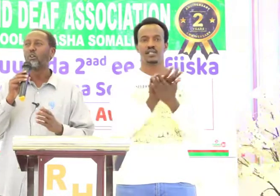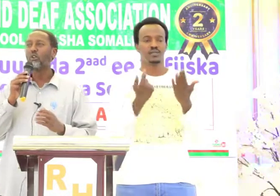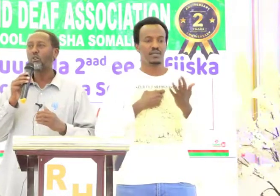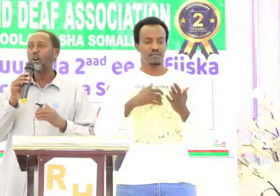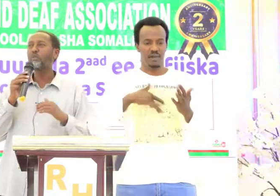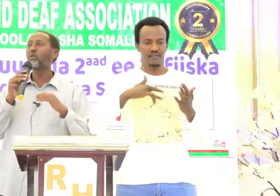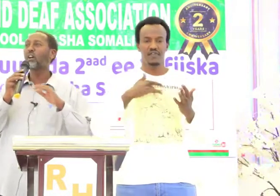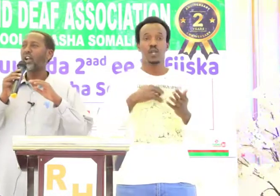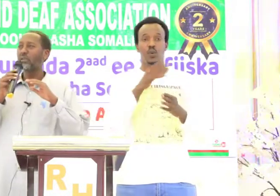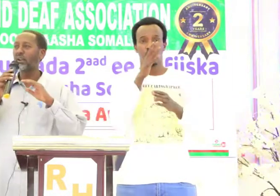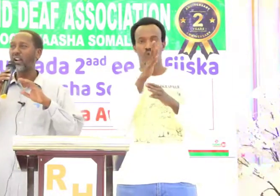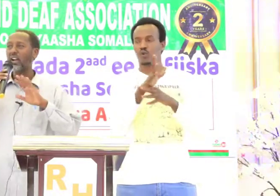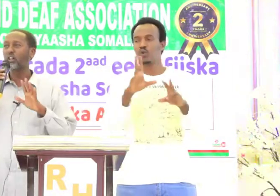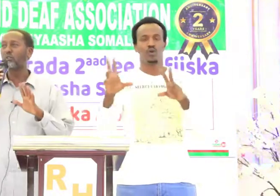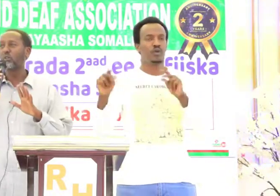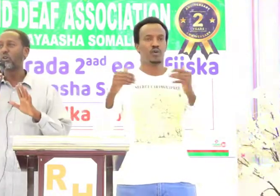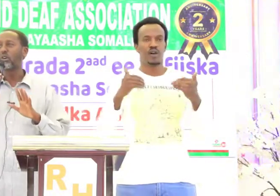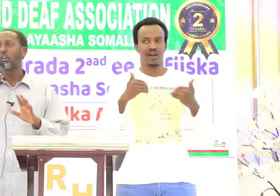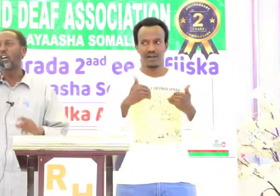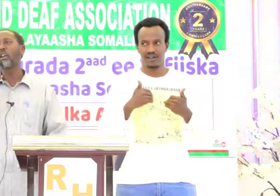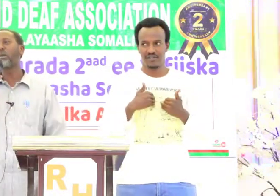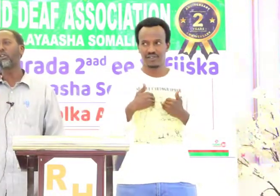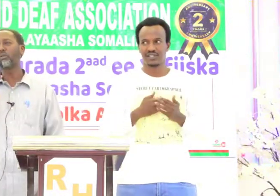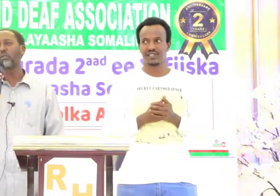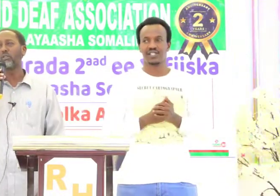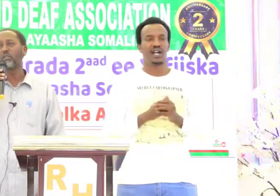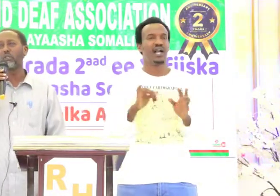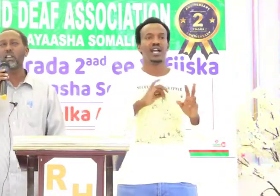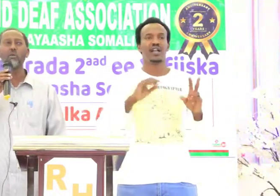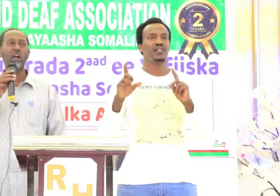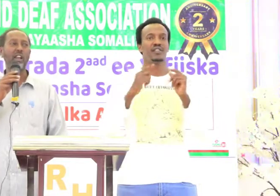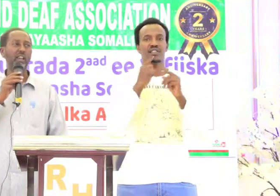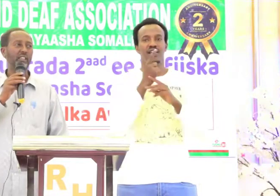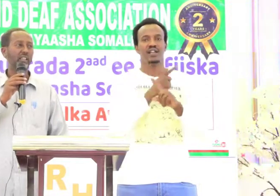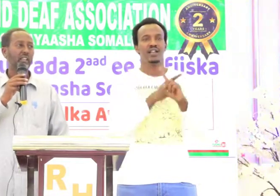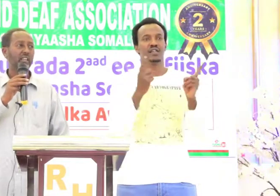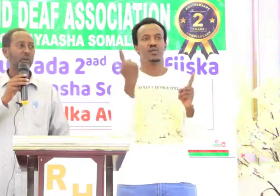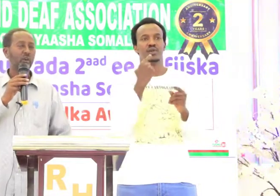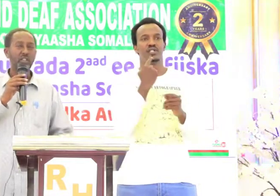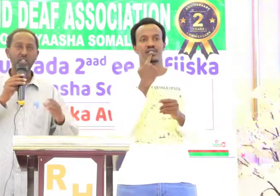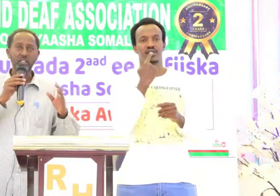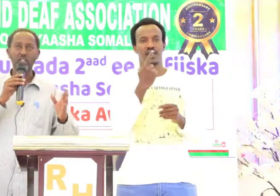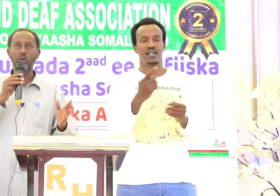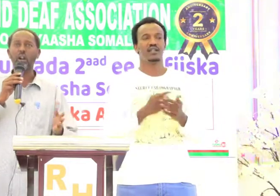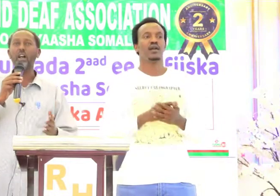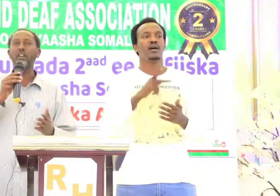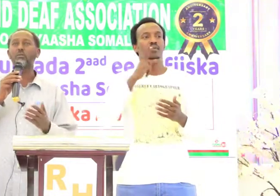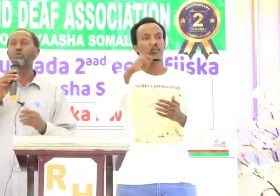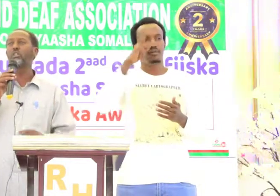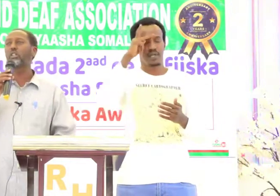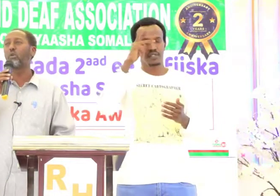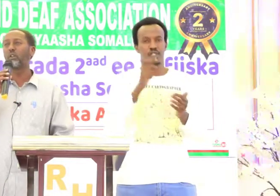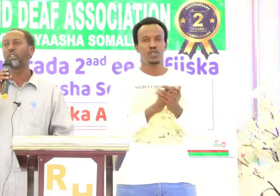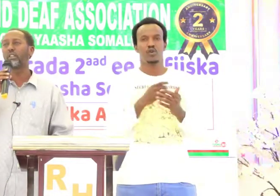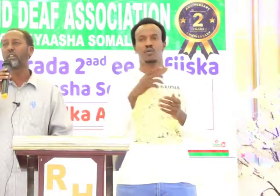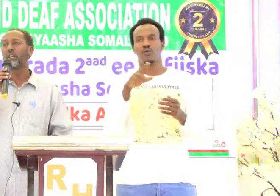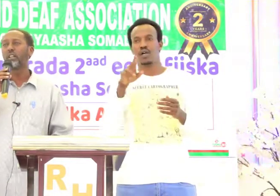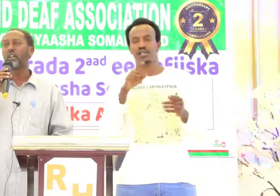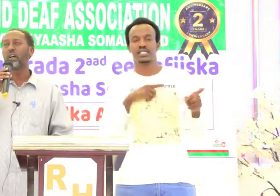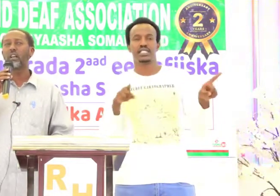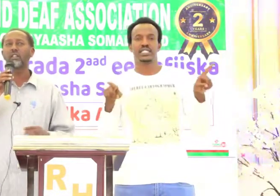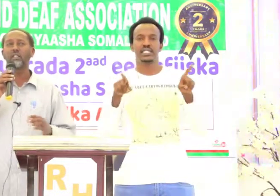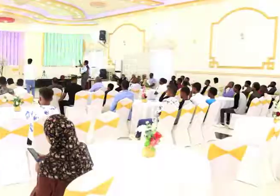عبره وعبر كل خل عبر الله قاطه كرن مايش لكن وحلا هاي والدين تي ولا لها مسلمين تيجوا